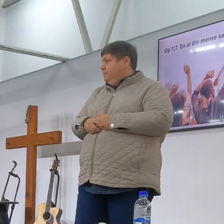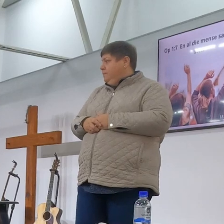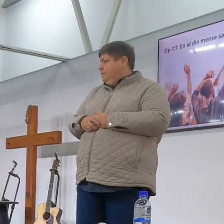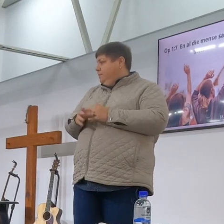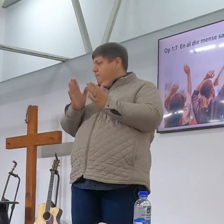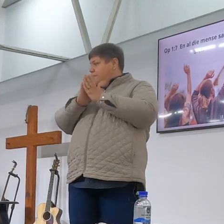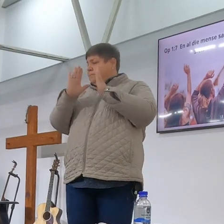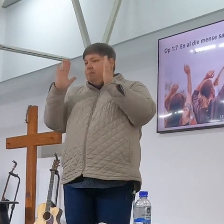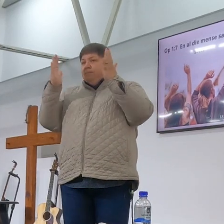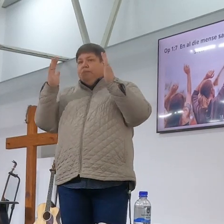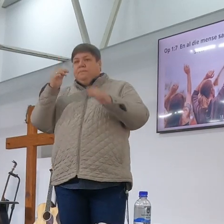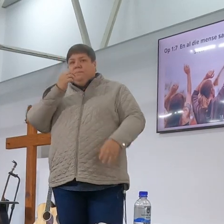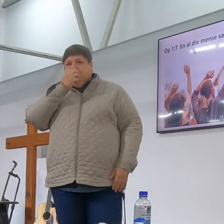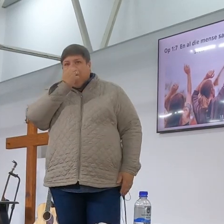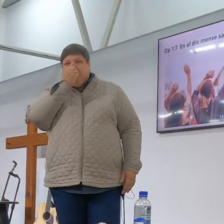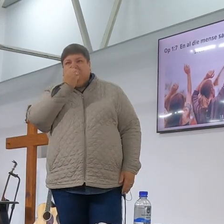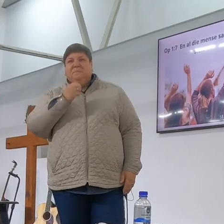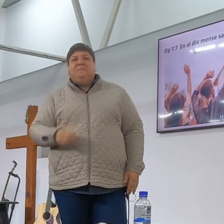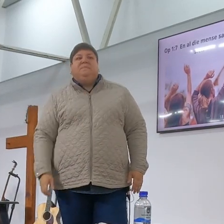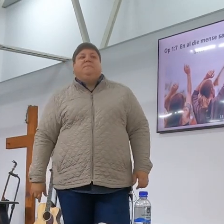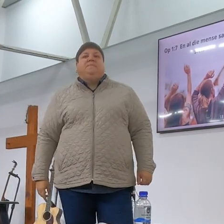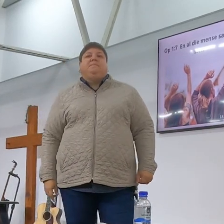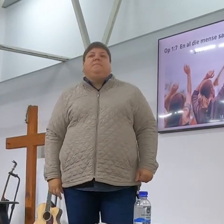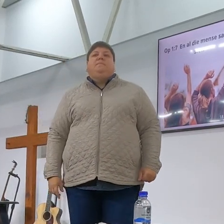Dankie, Liesel. Ja.